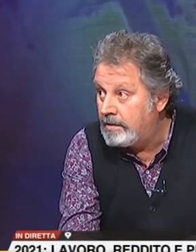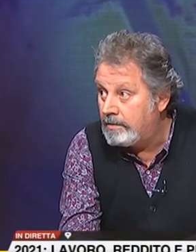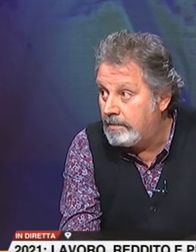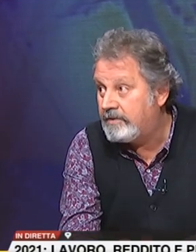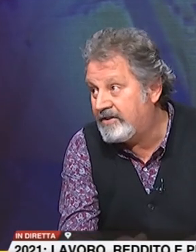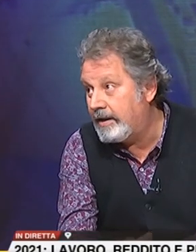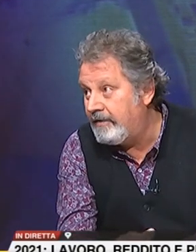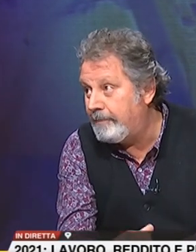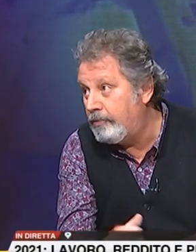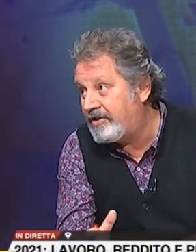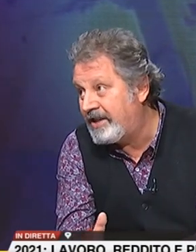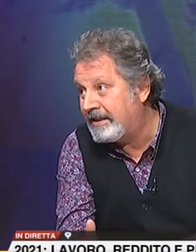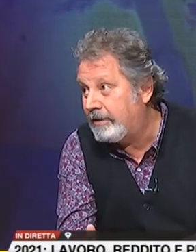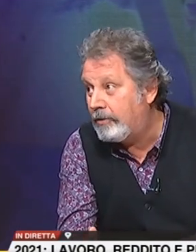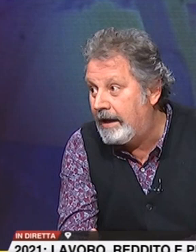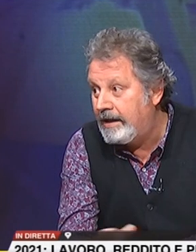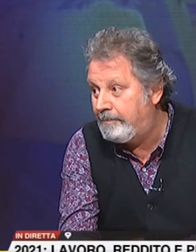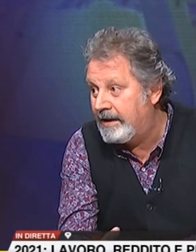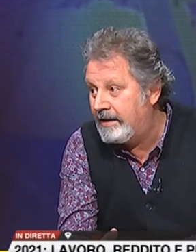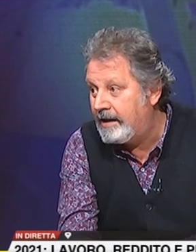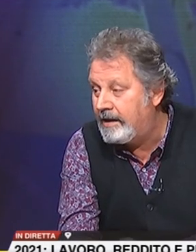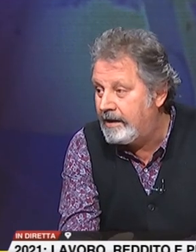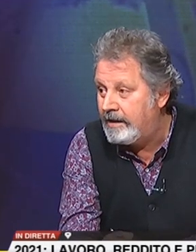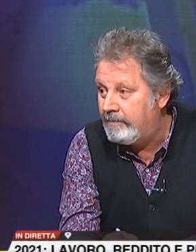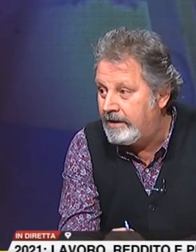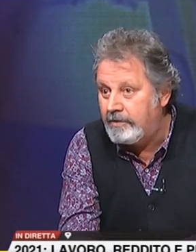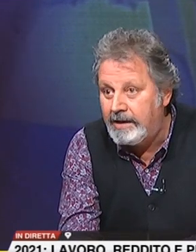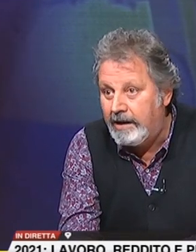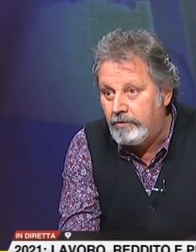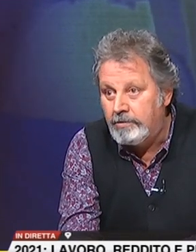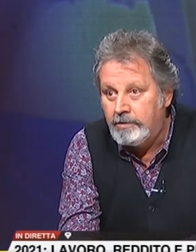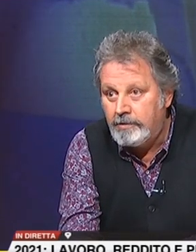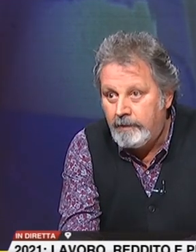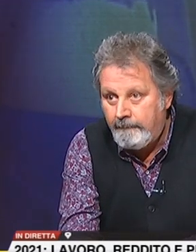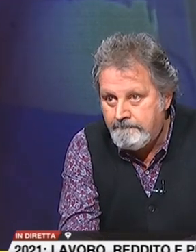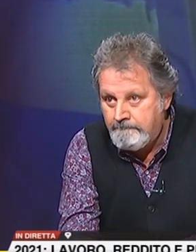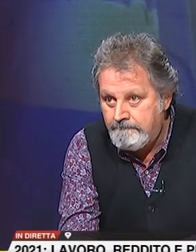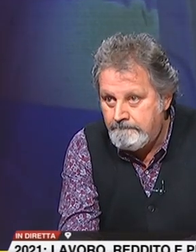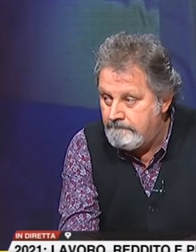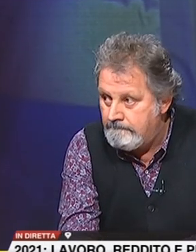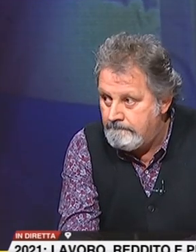Sì. Avere più di 64 anni e prendere meno di 1000 euro.